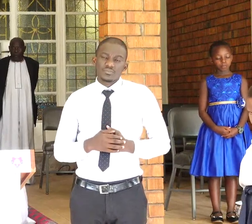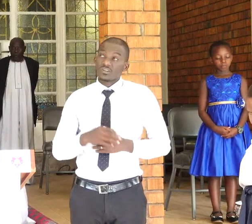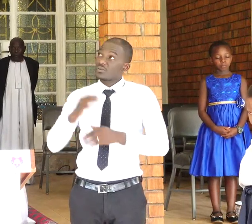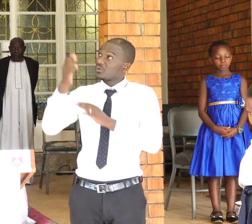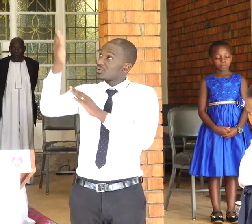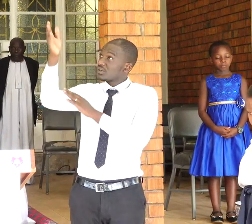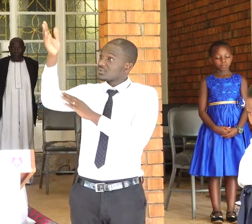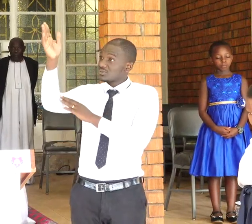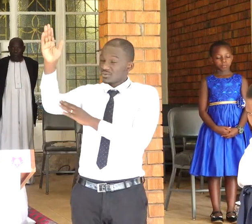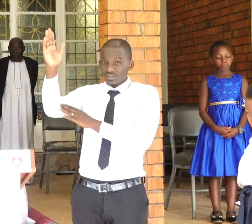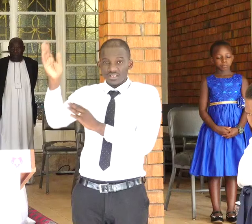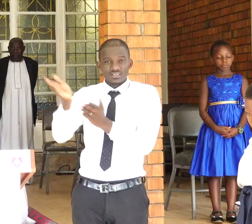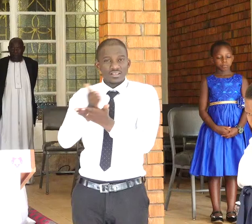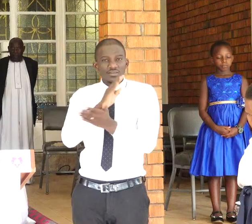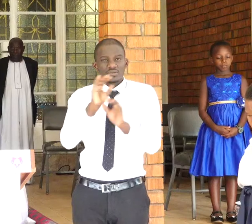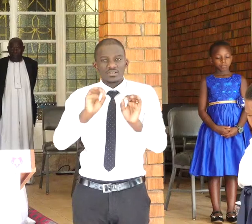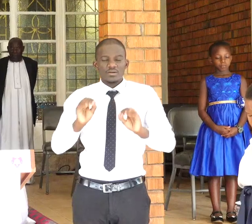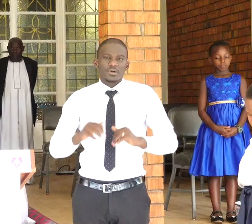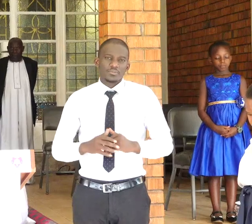Katonda talibigaya